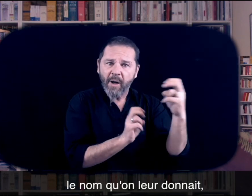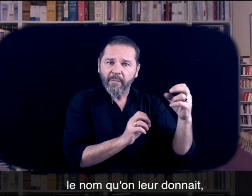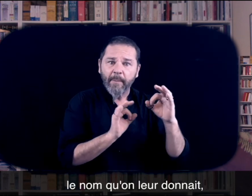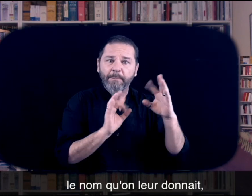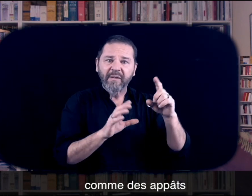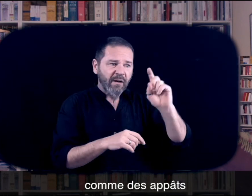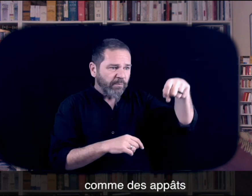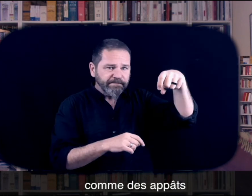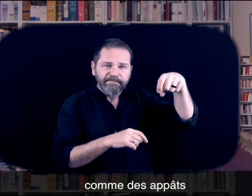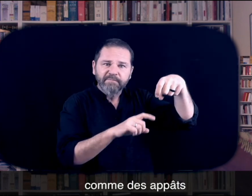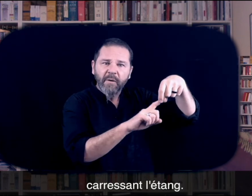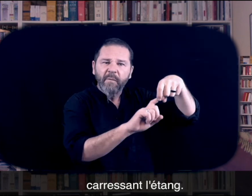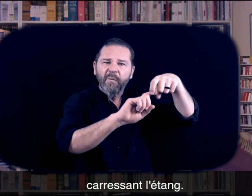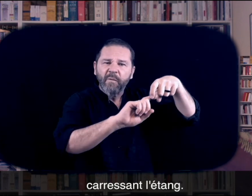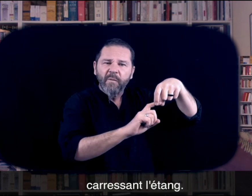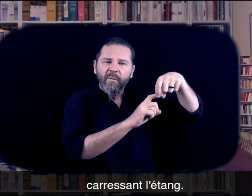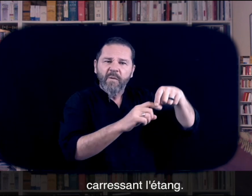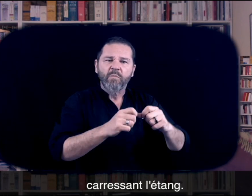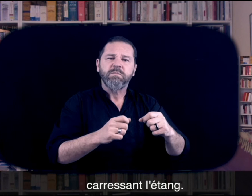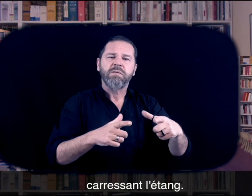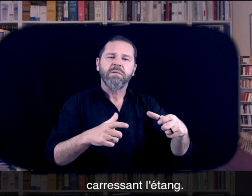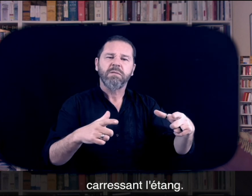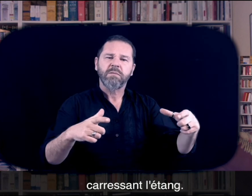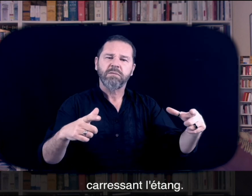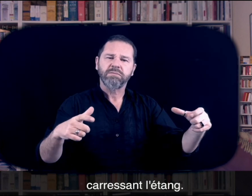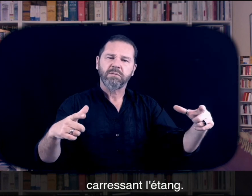qu'on leur donnait, comme des appâts caressant l'étang.